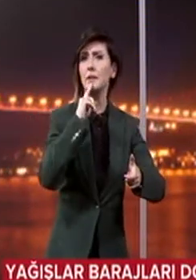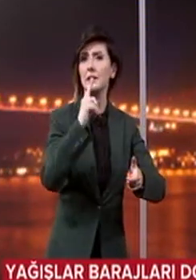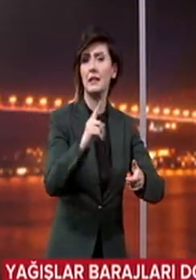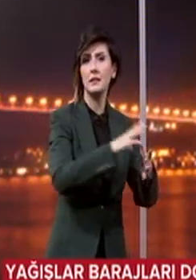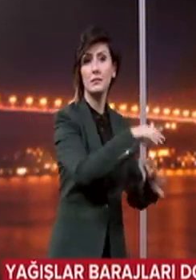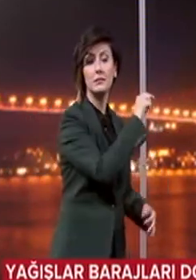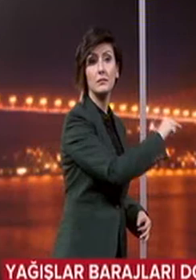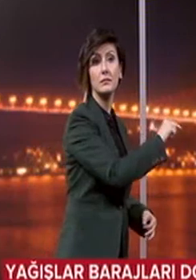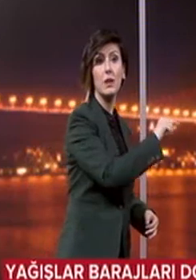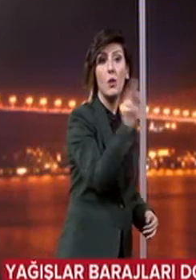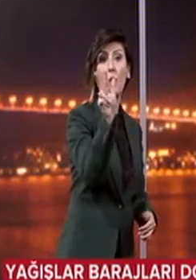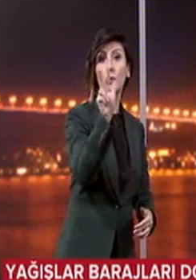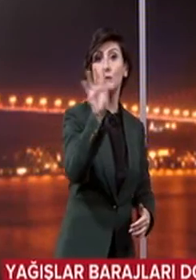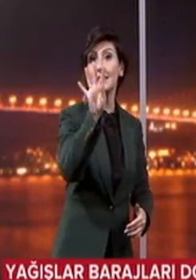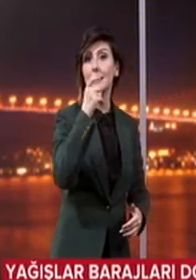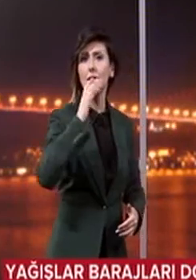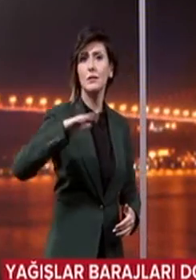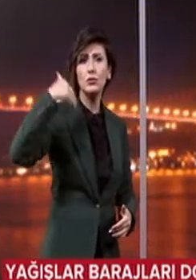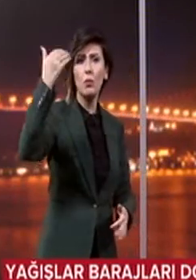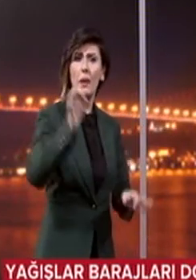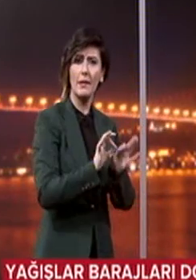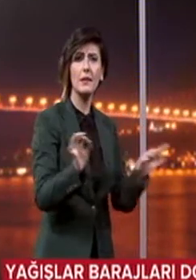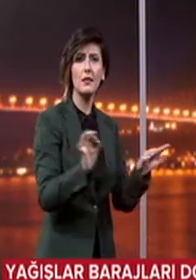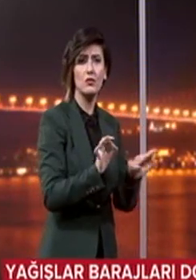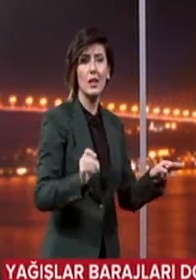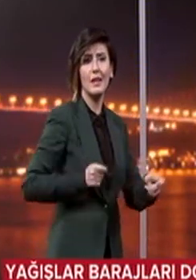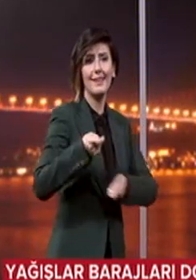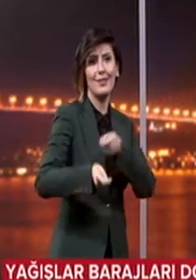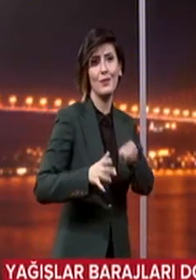Eroğlu, 30-40 yıl sonrasına yetecek kadar da yatırım yapıyoruz dedi.